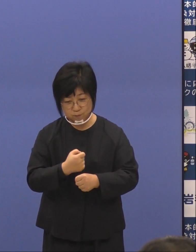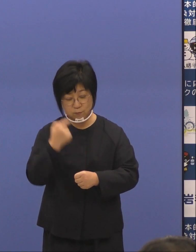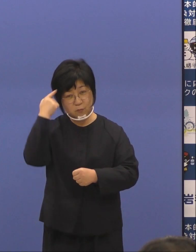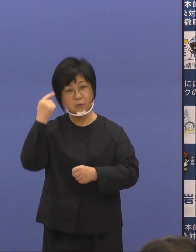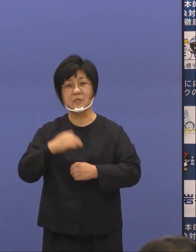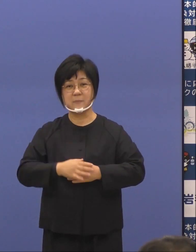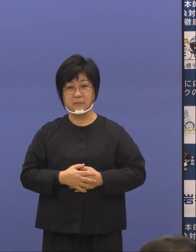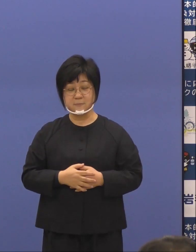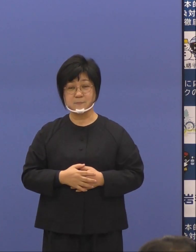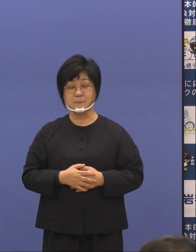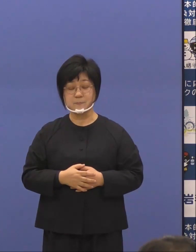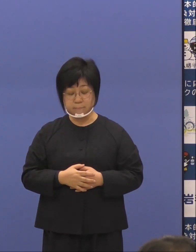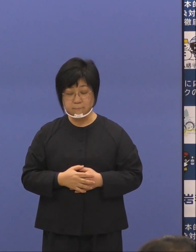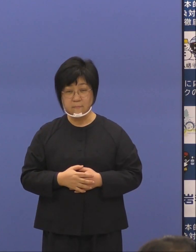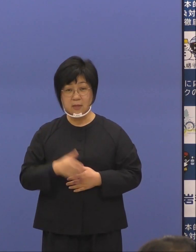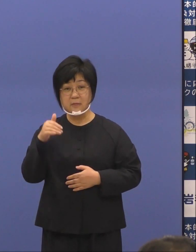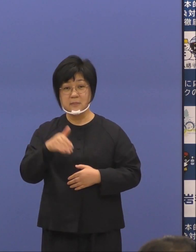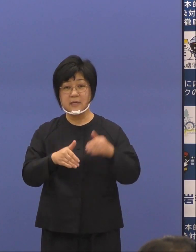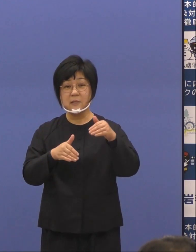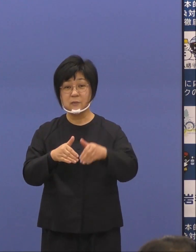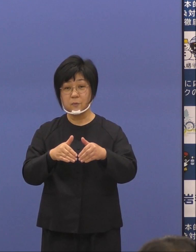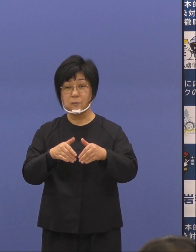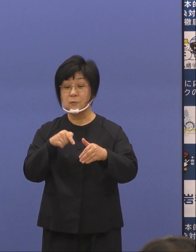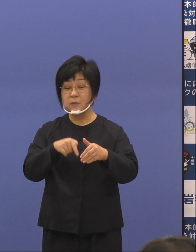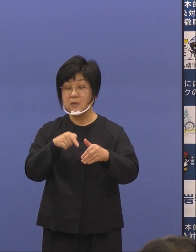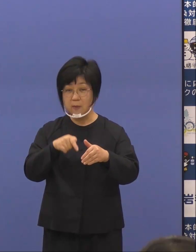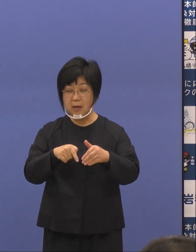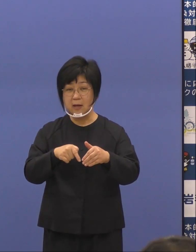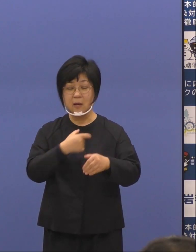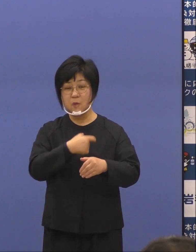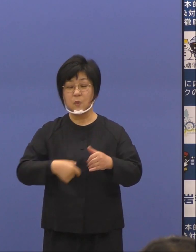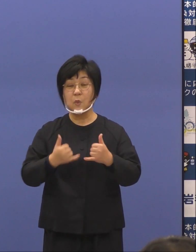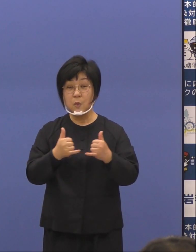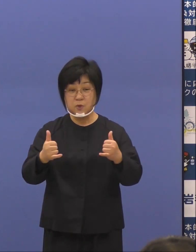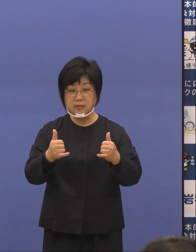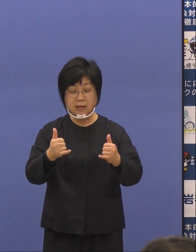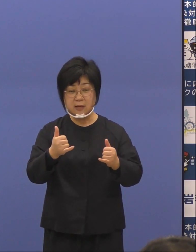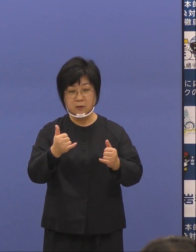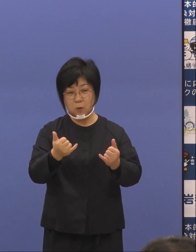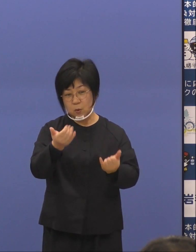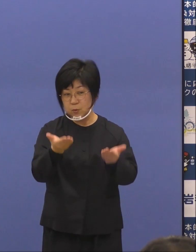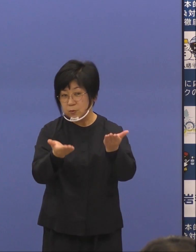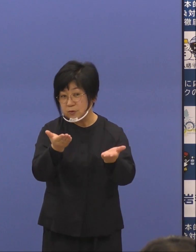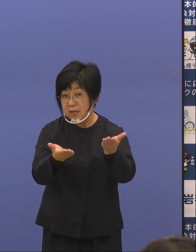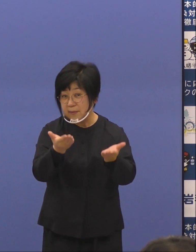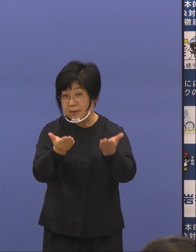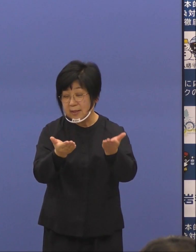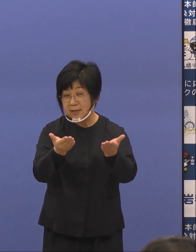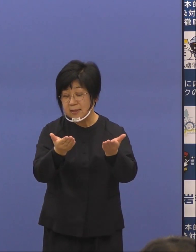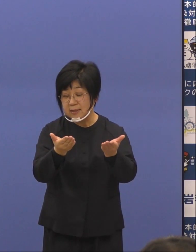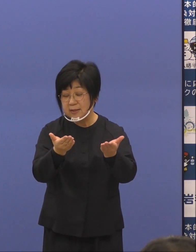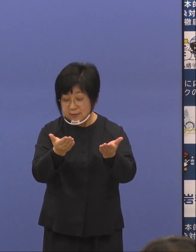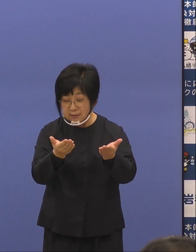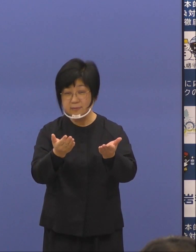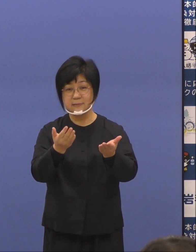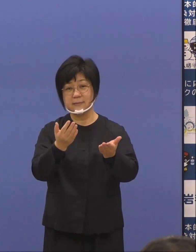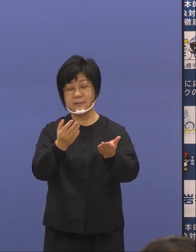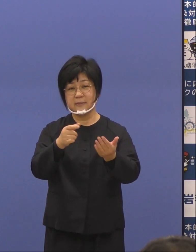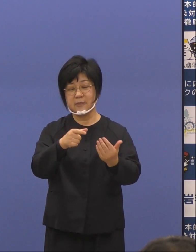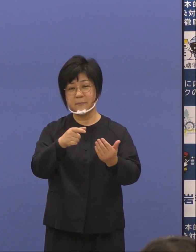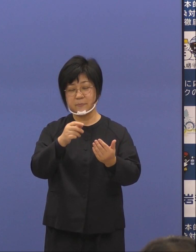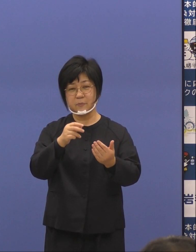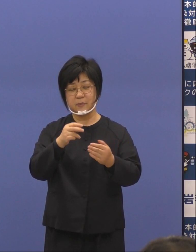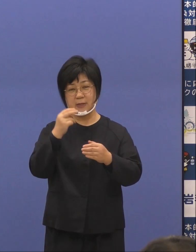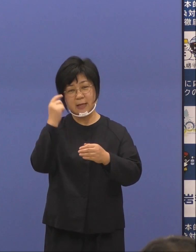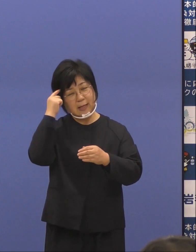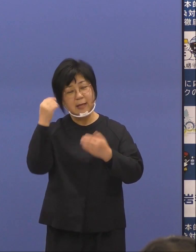選挙は基本的にその候補者を比較したりしながら見ていかなければなりませんので、来年